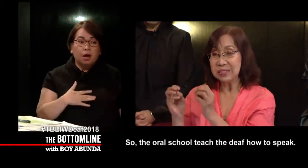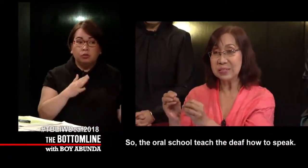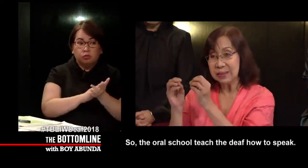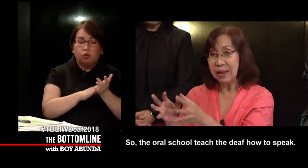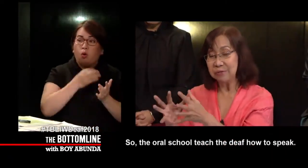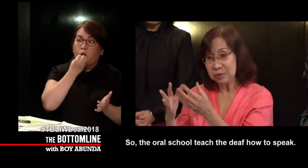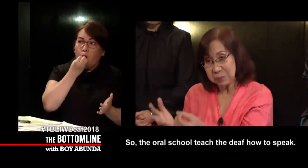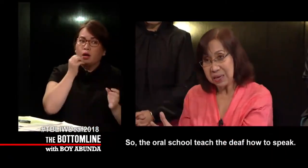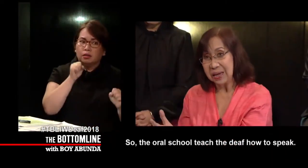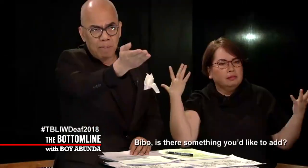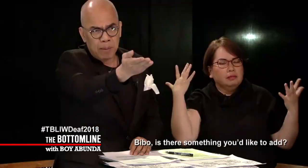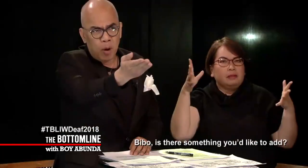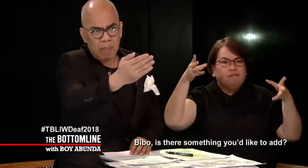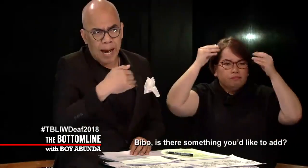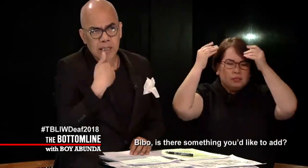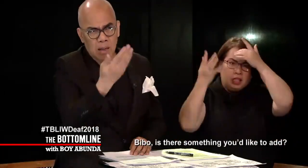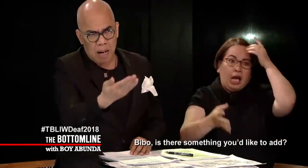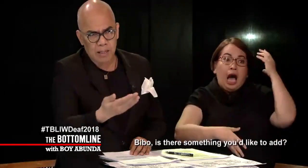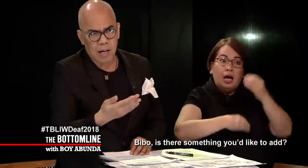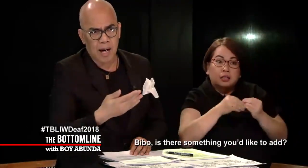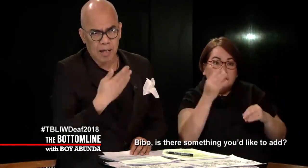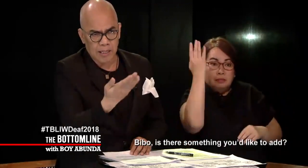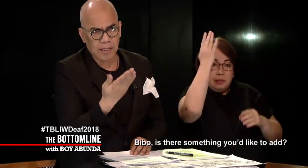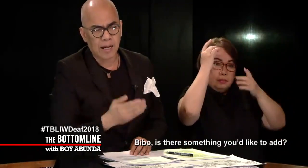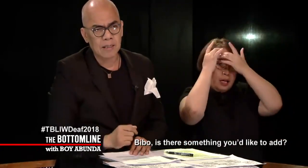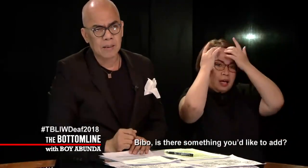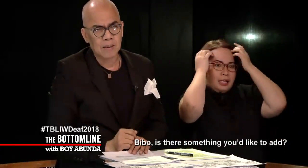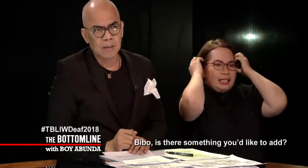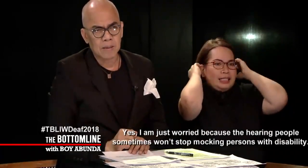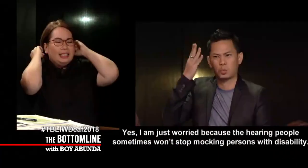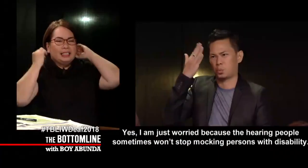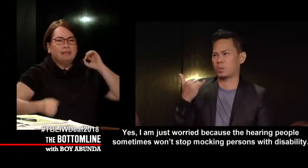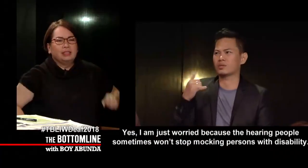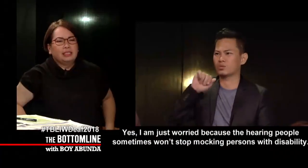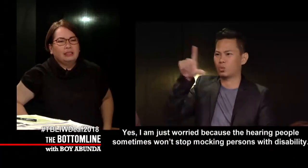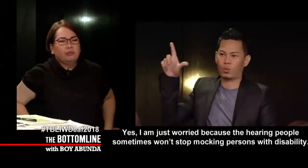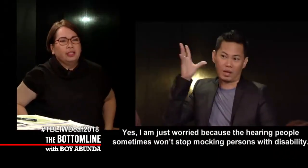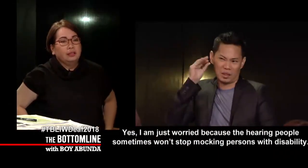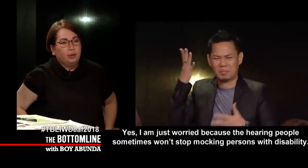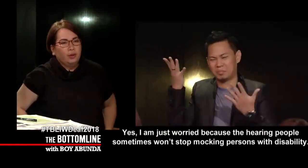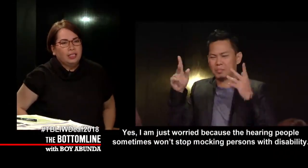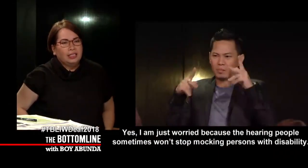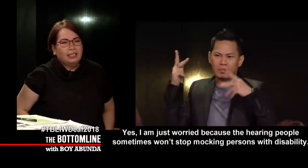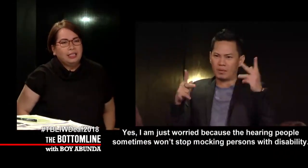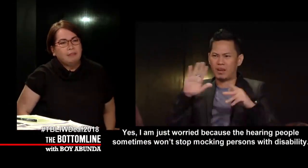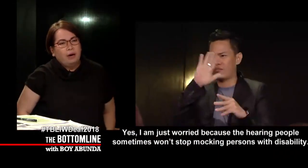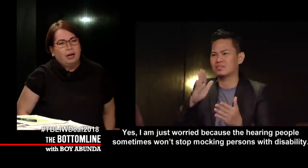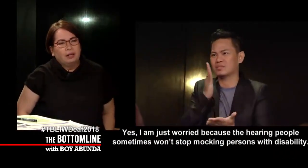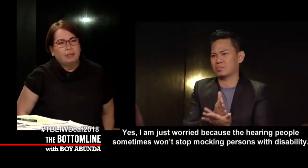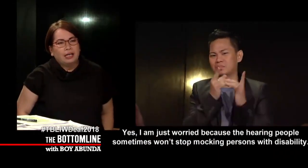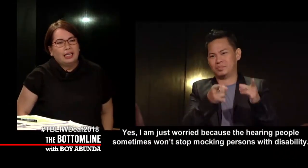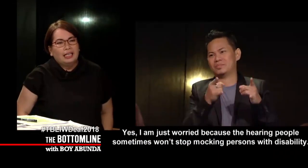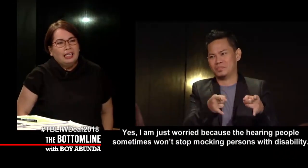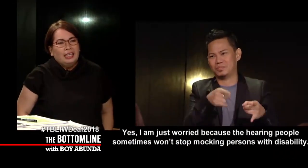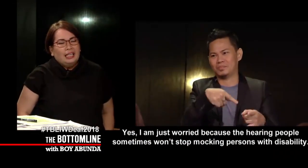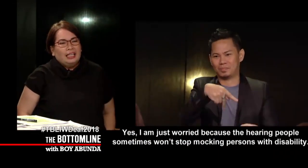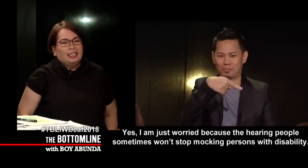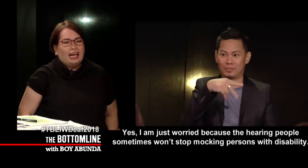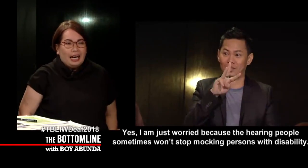school teaches the deaf to speak. Bibo, may nais ka bang idagdag? Yes, I'm just worried po. Kasi halimbawa, ang